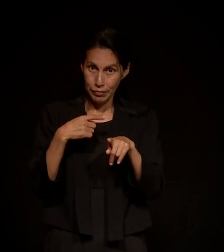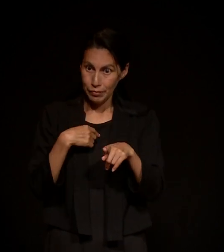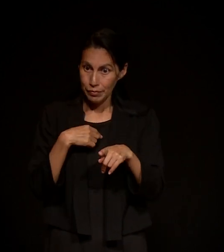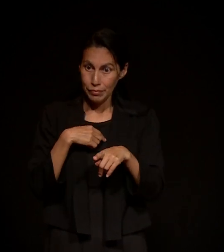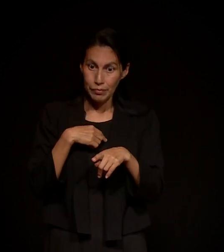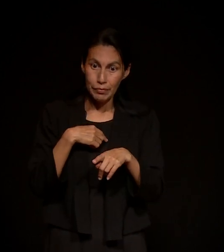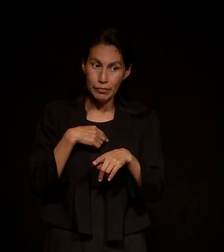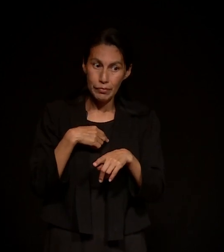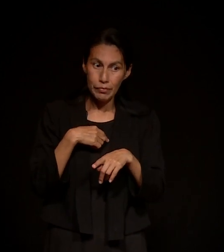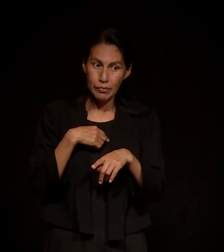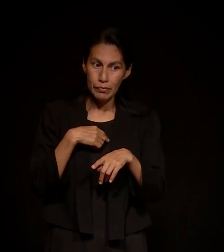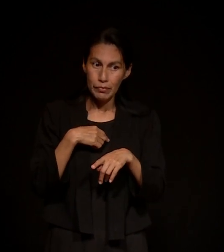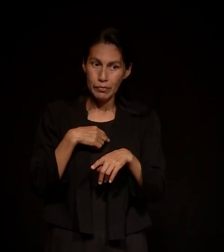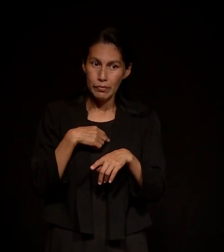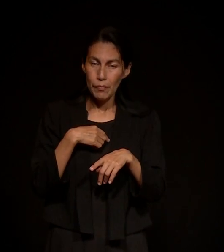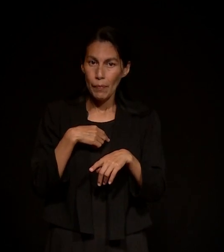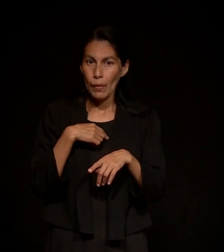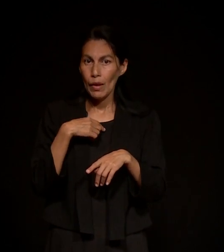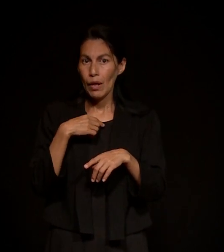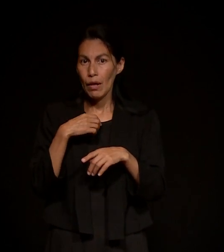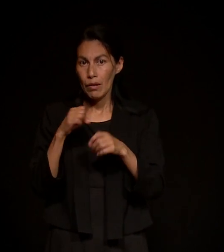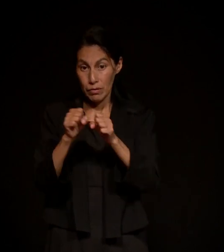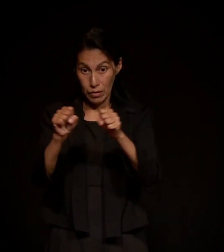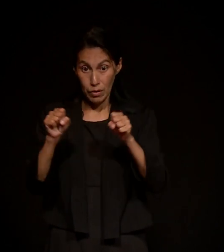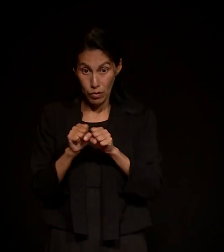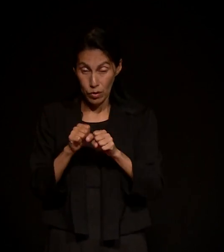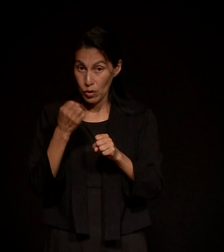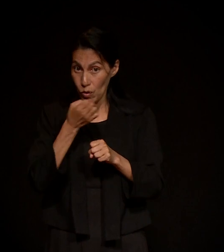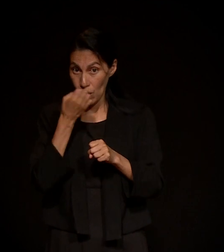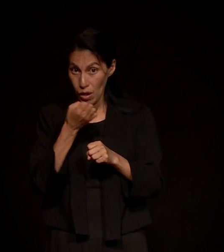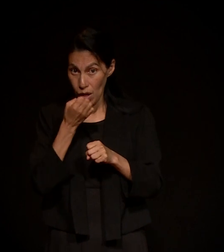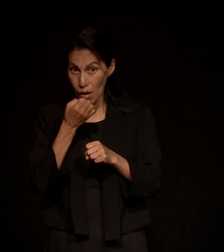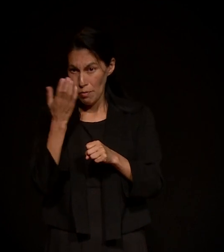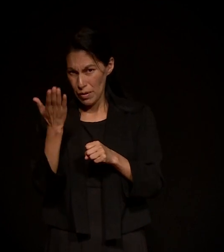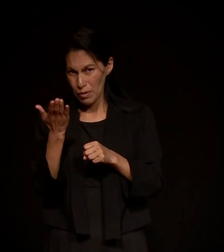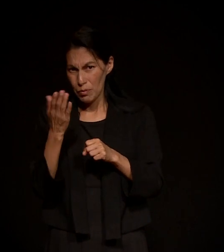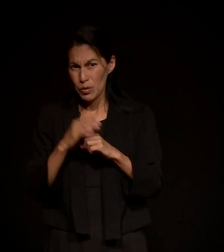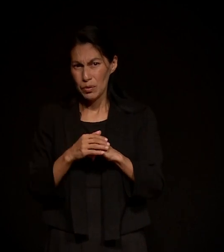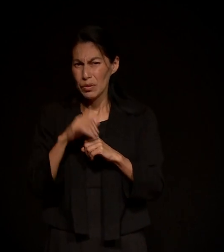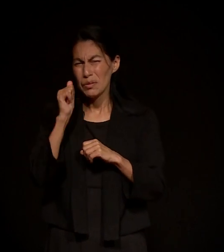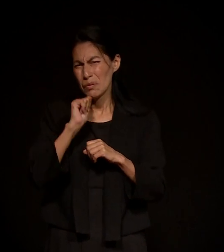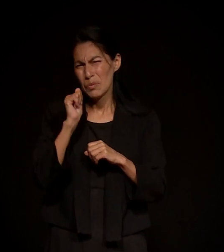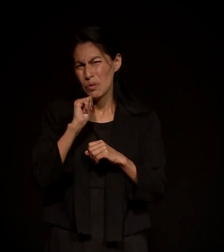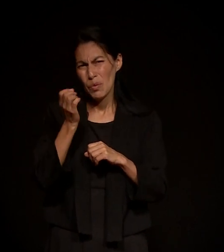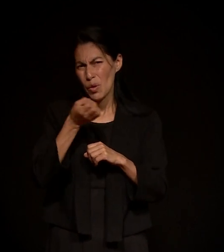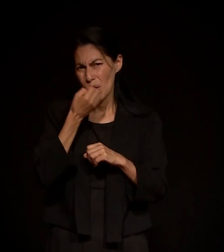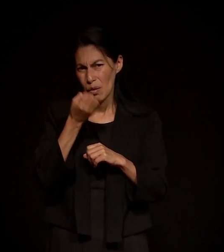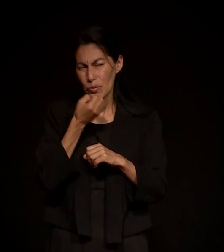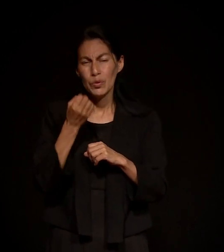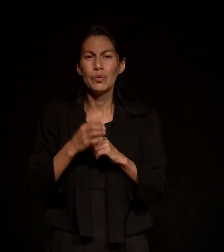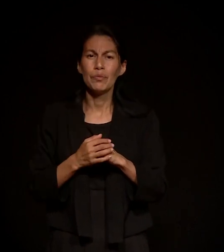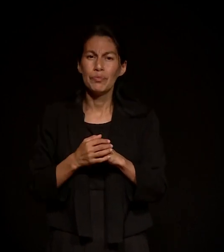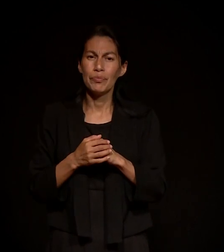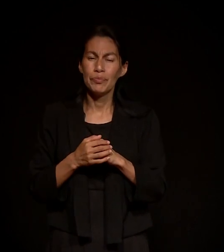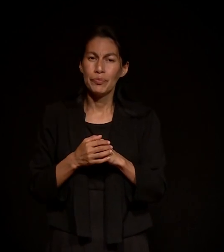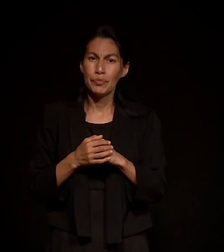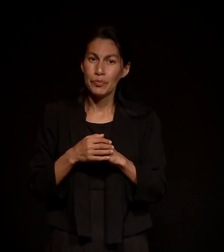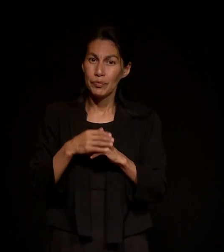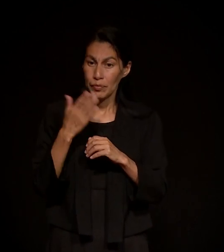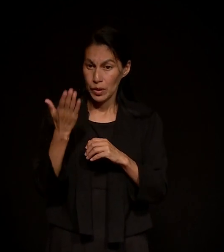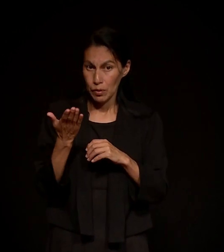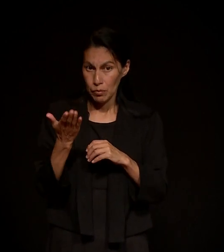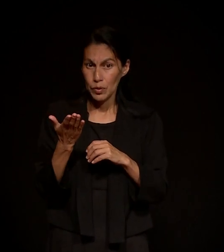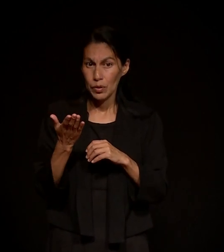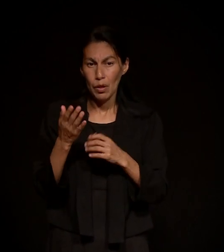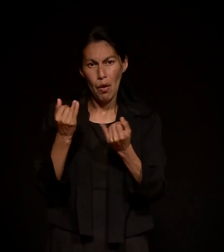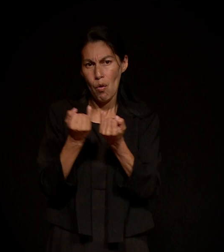y mi hermana empezamos a pedir en nuestros salones por nuestra gatita. En el salón siempre le pedimos